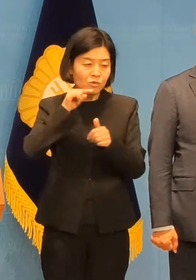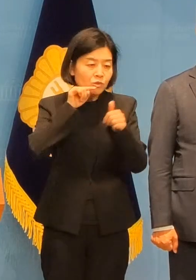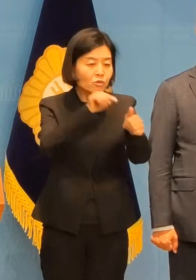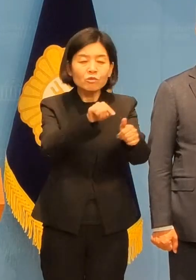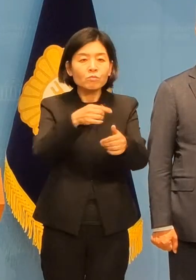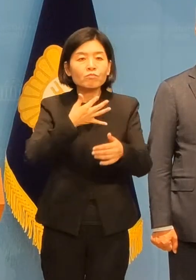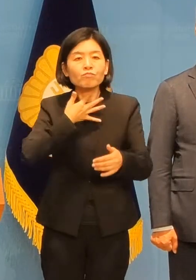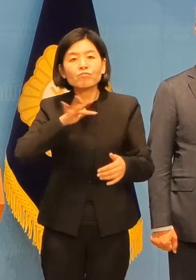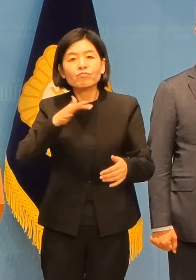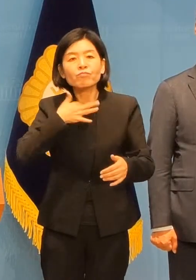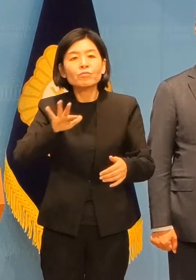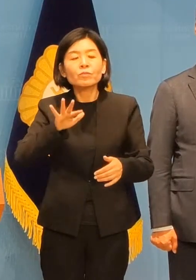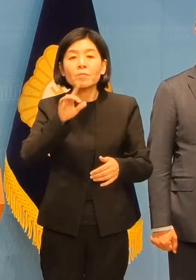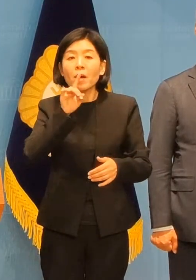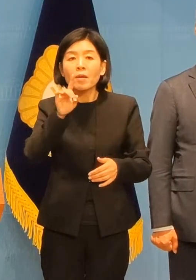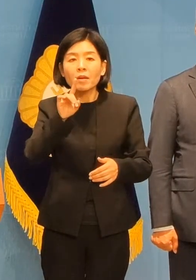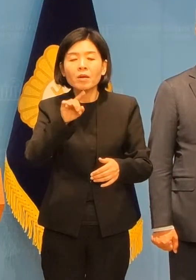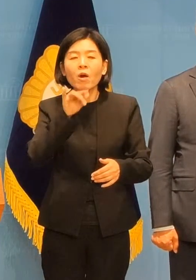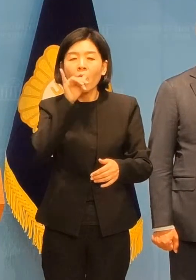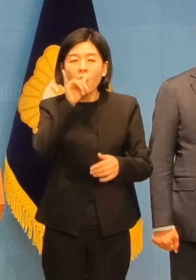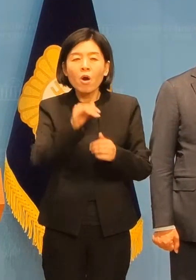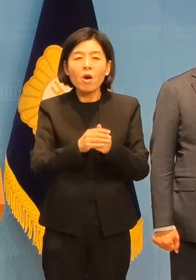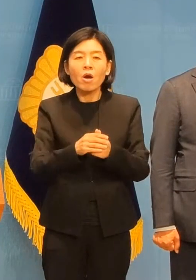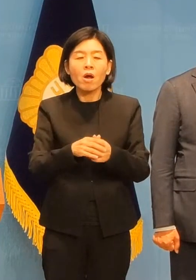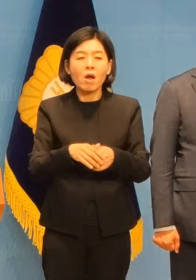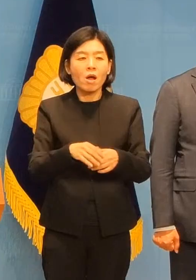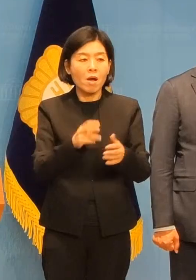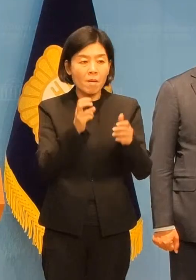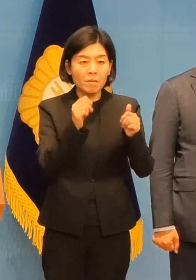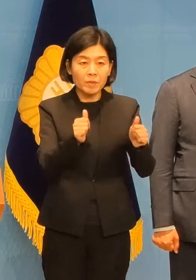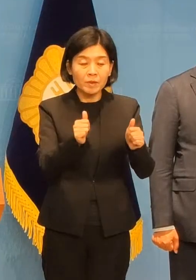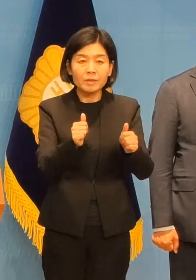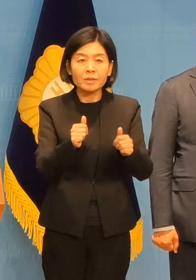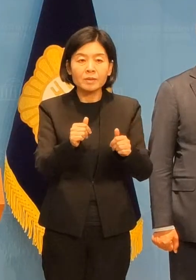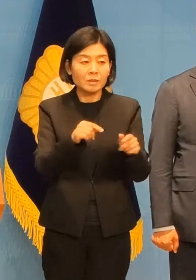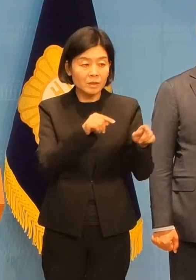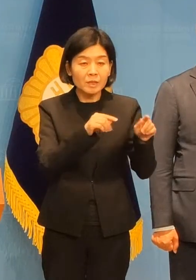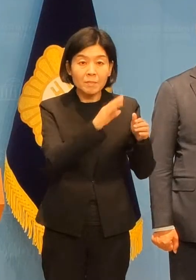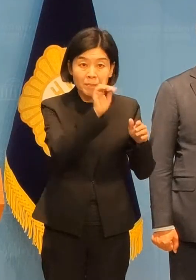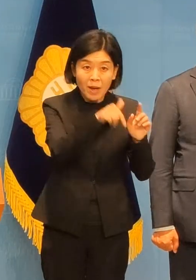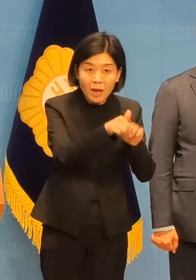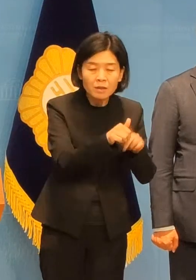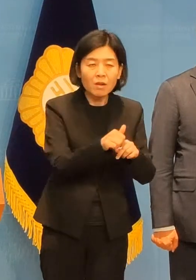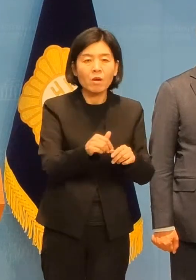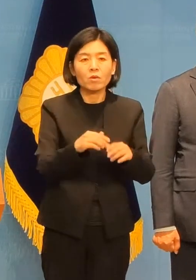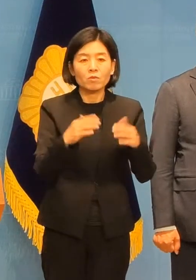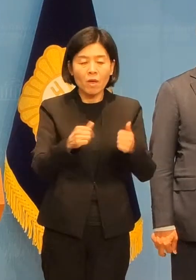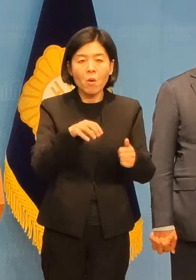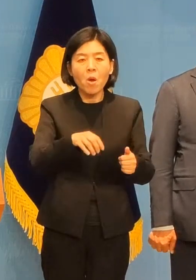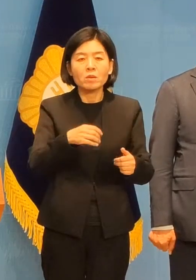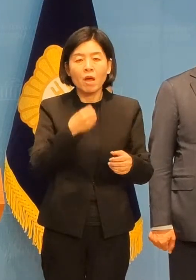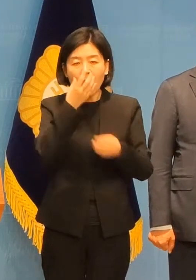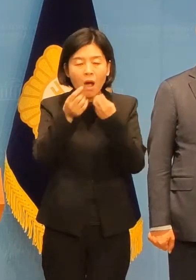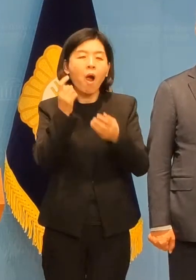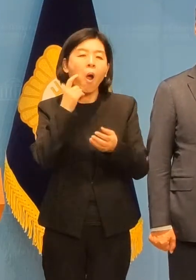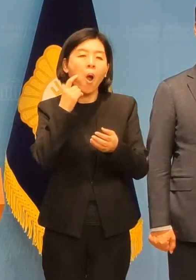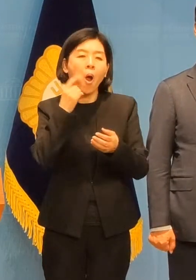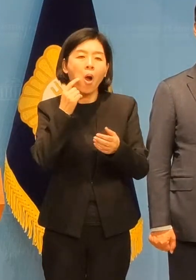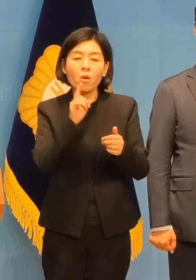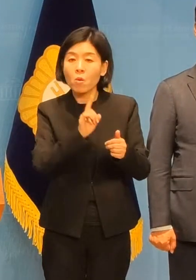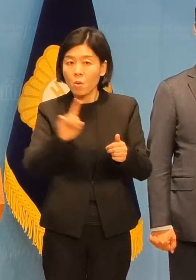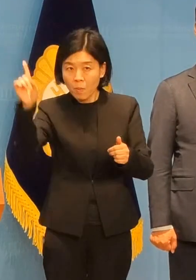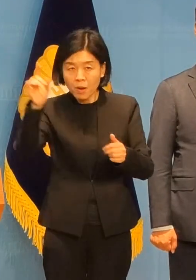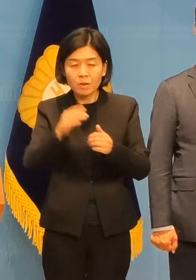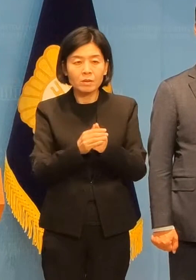적이 없다고 발언하는 등 위증의 혐의로 현재 고발되어 있습니다. 또한 박성재